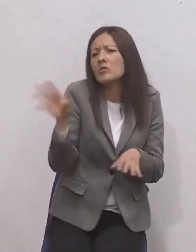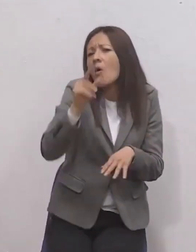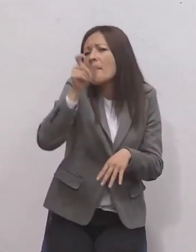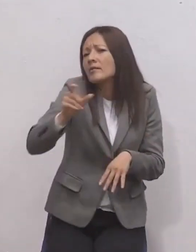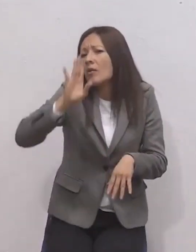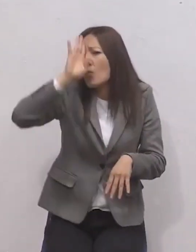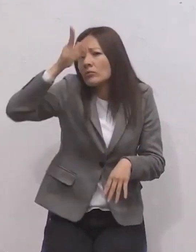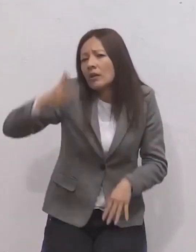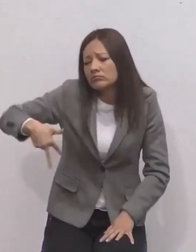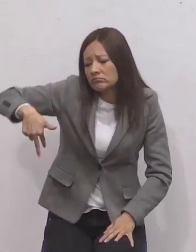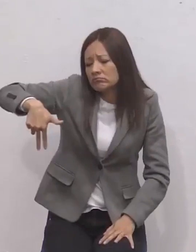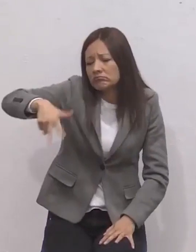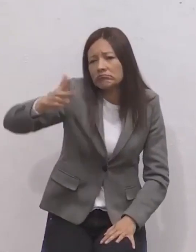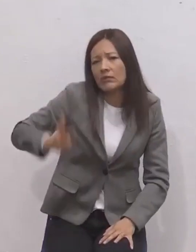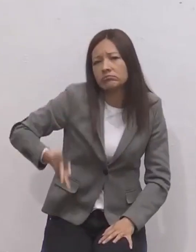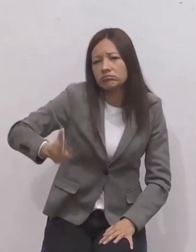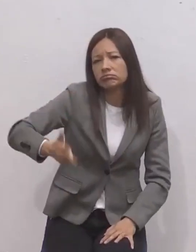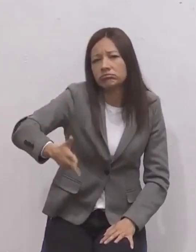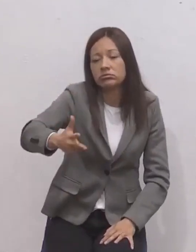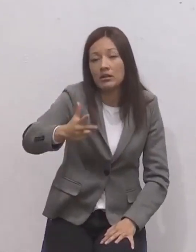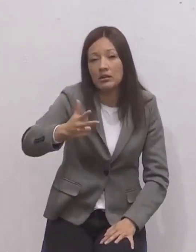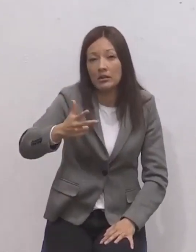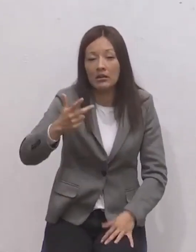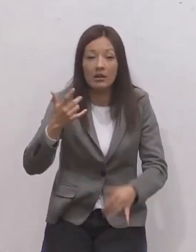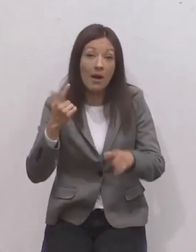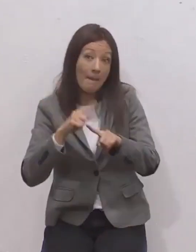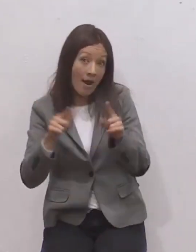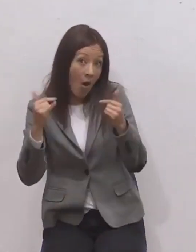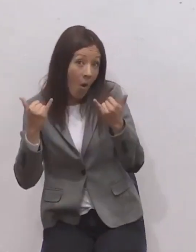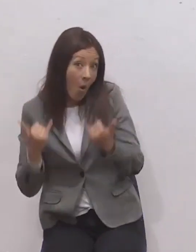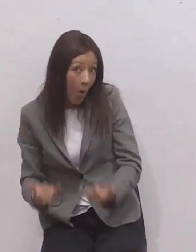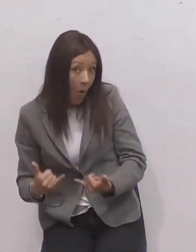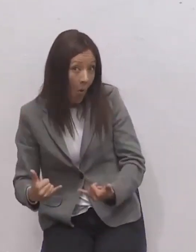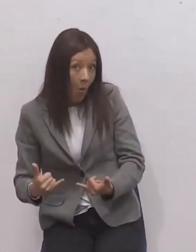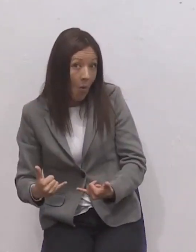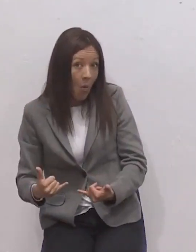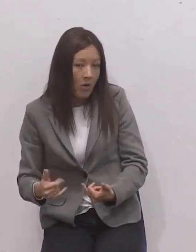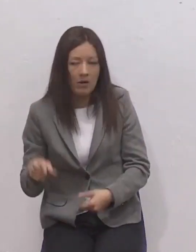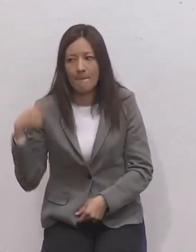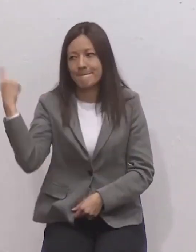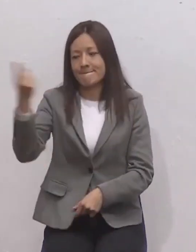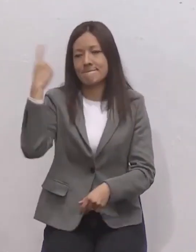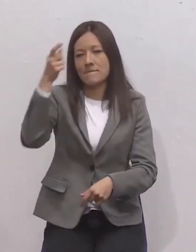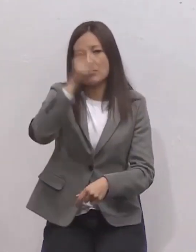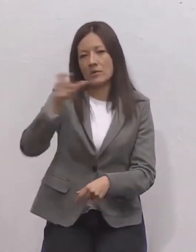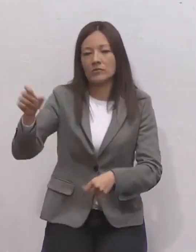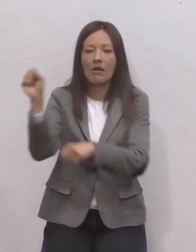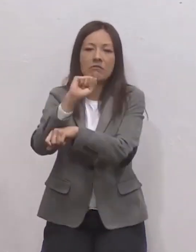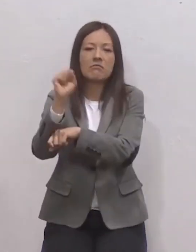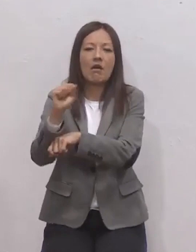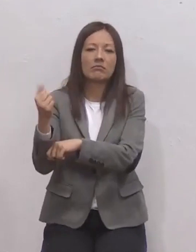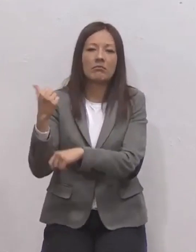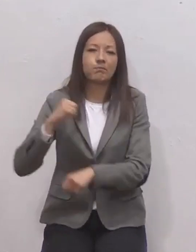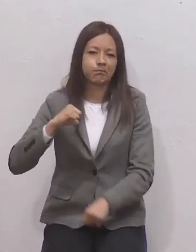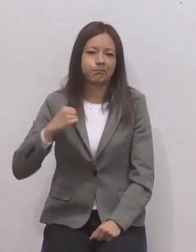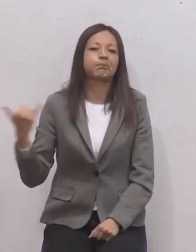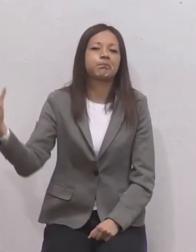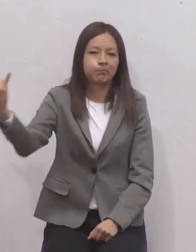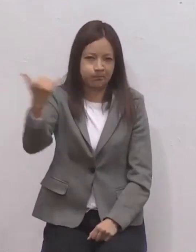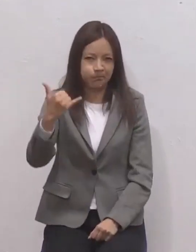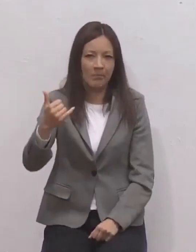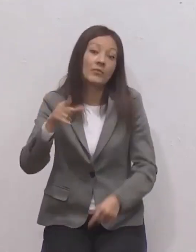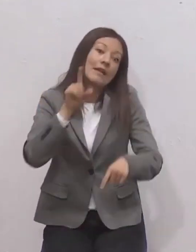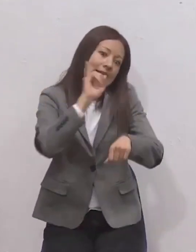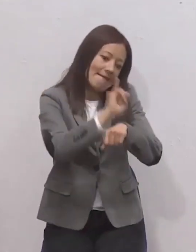Bogotá. Pero hoy en día una iglesia sin parqueadero, hermano, pues difícil porque todo el mundo anda en carro por el trancón, por las distancias, por